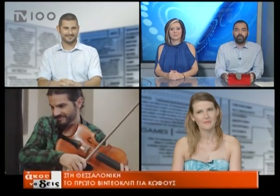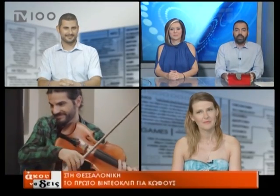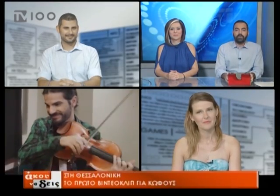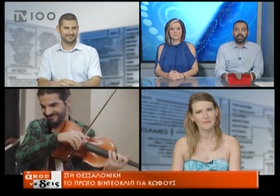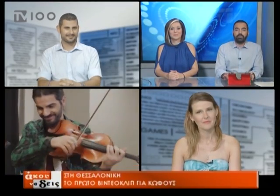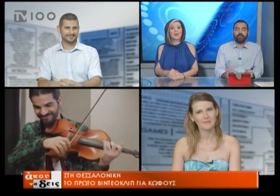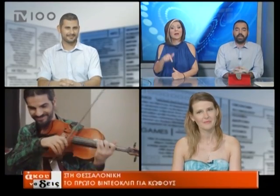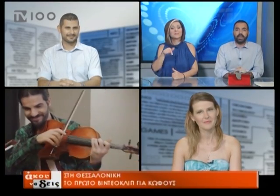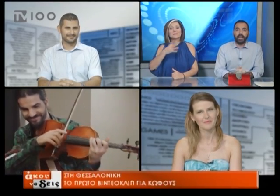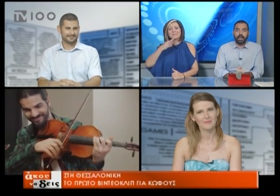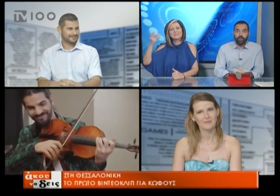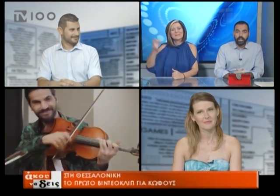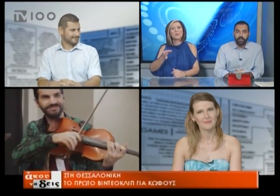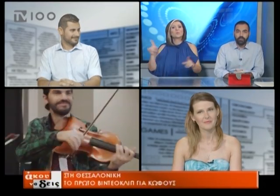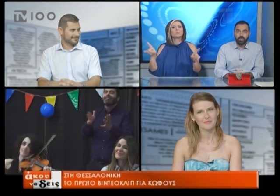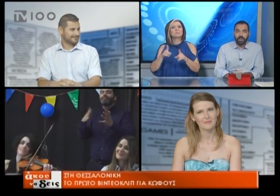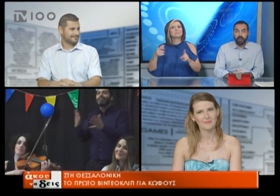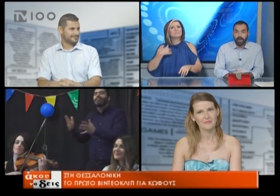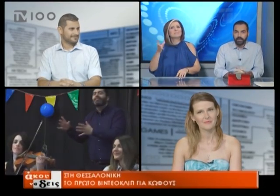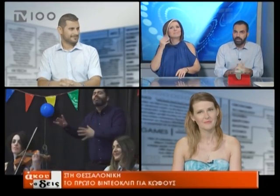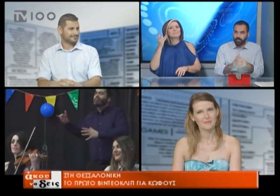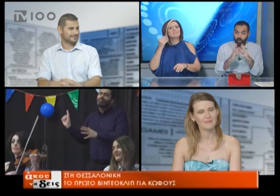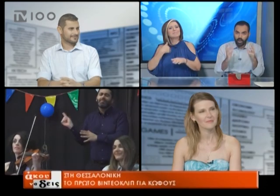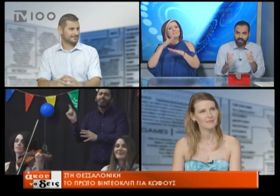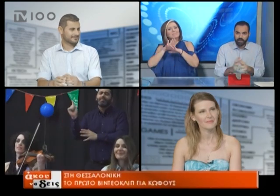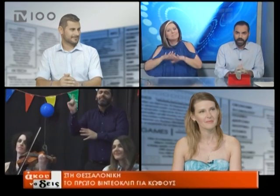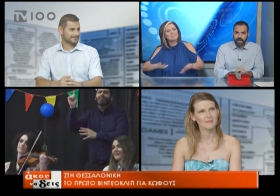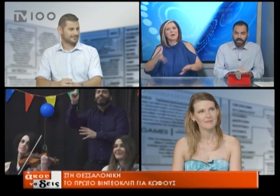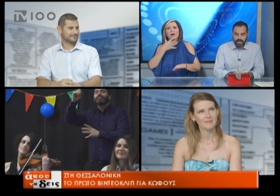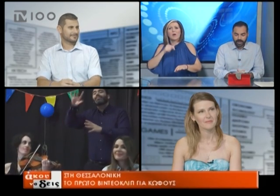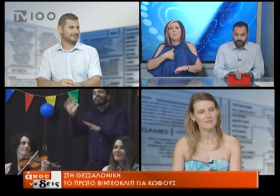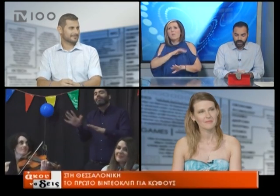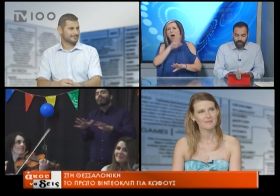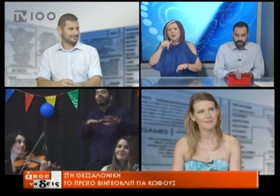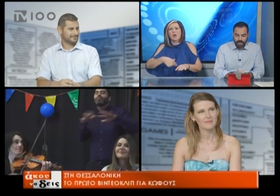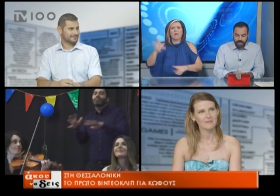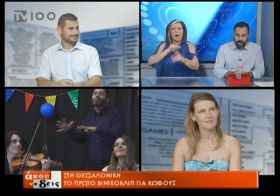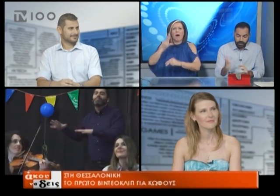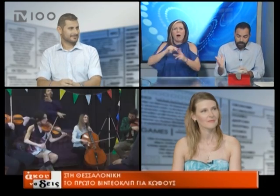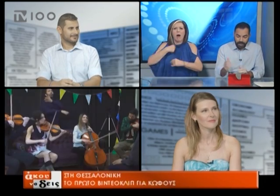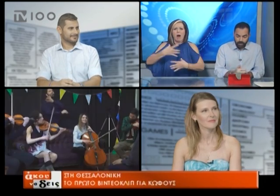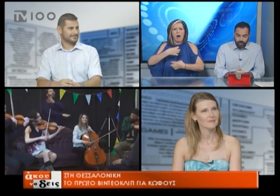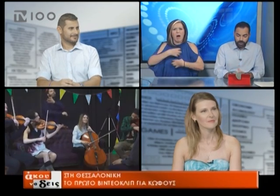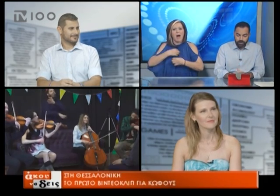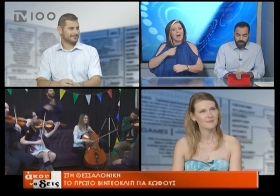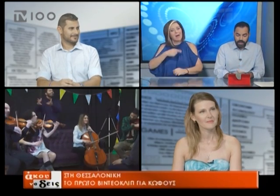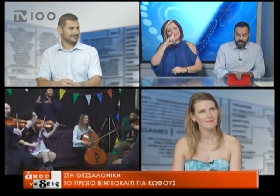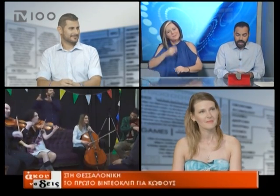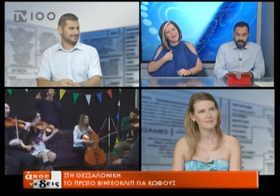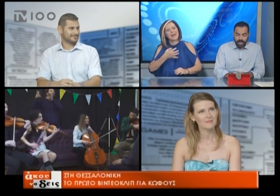Αυτή η πολύ ωραία μουσική που μας χαλαρώνει, νομίζω ότι είναι απαραίτητο έτσι από όλα αυτά τα οποία συζητάμε, το χρειαζόμασταν. Και πάμε να